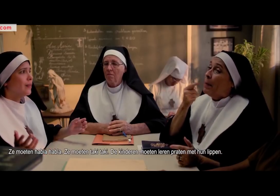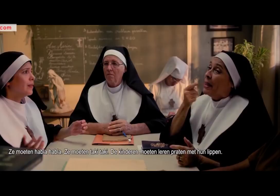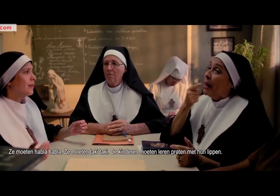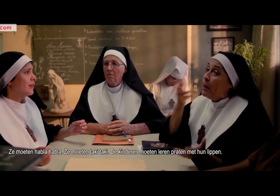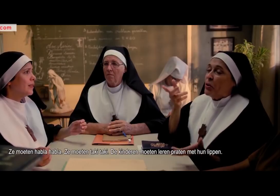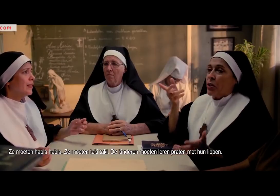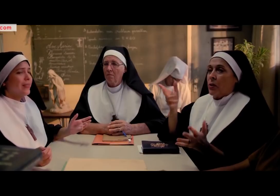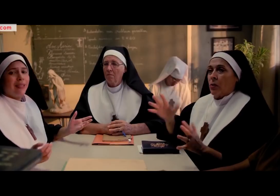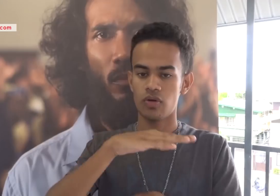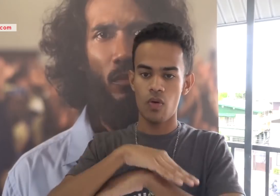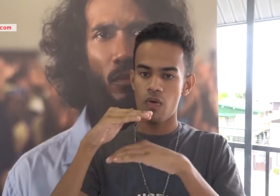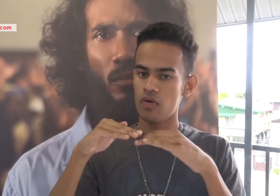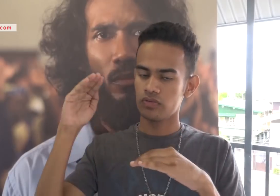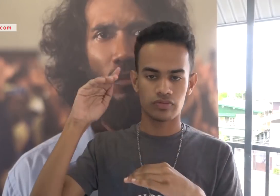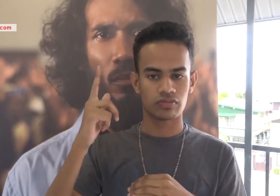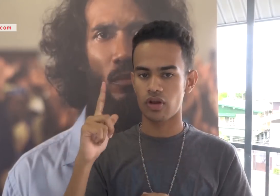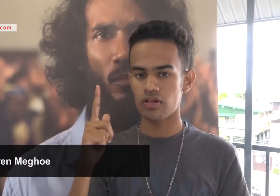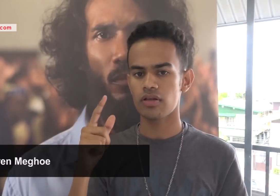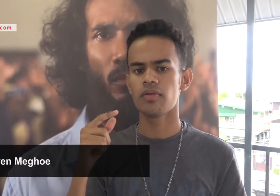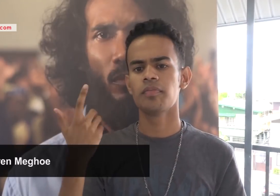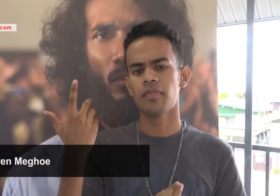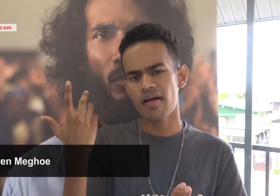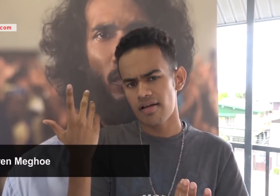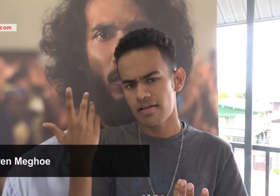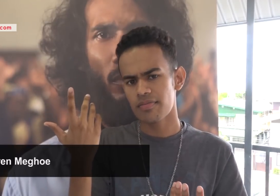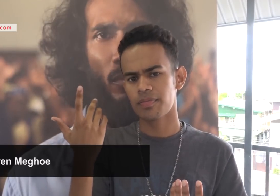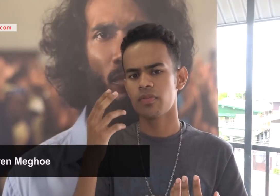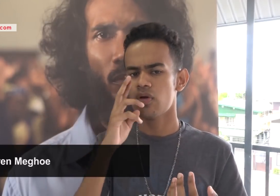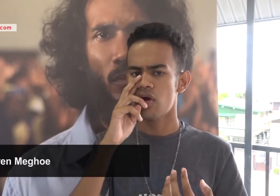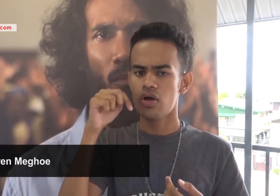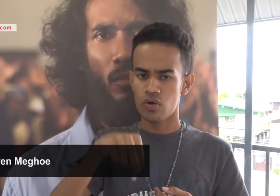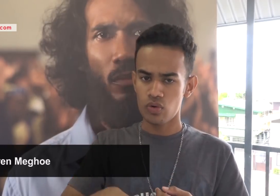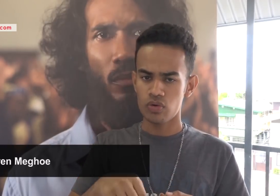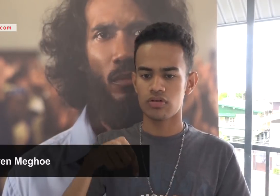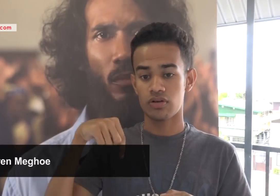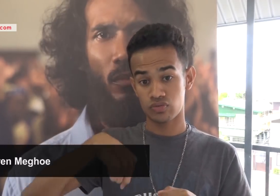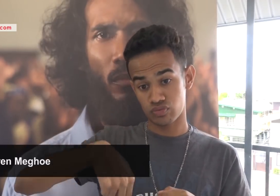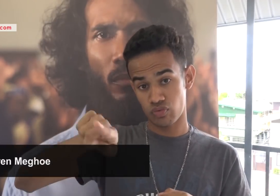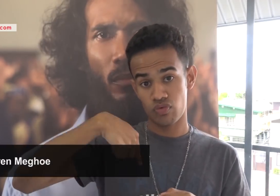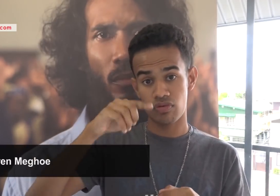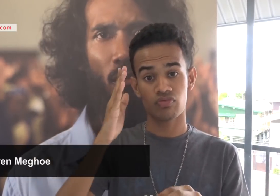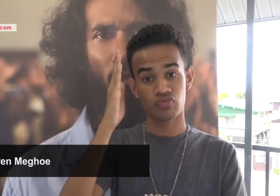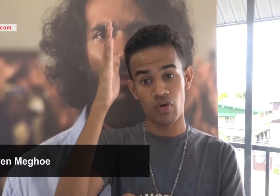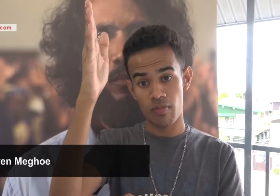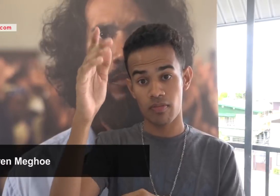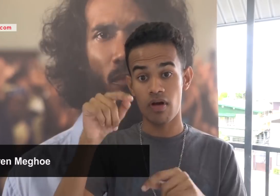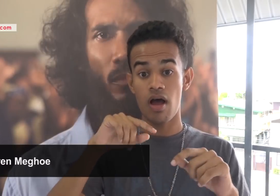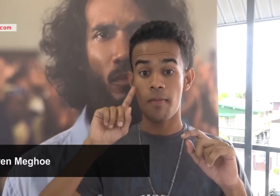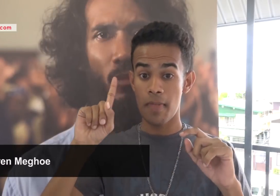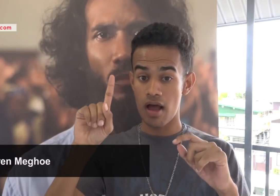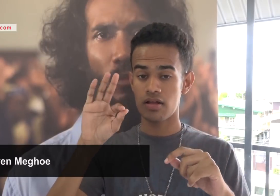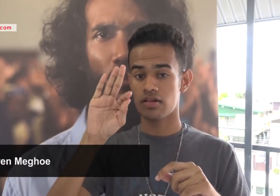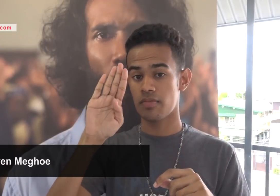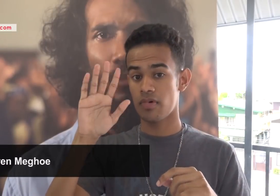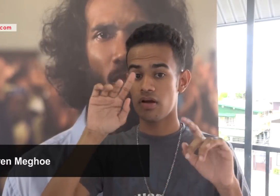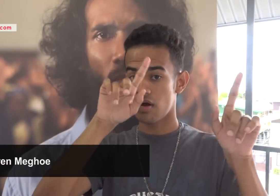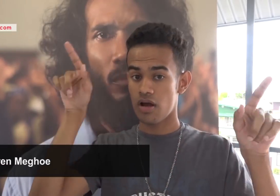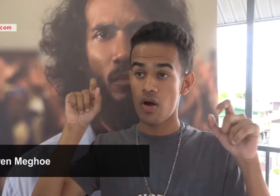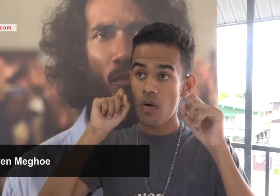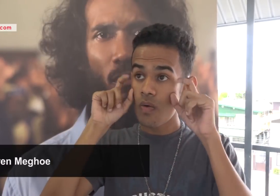met haar lips. Er is ook nog geen wet dat doven verdere opleiding kunnen doen. Maar nu, ik hoop nu in de toekomst,